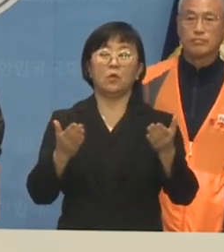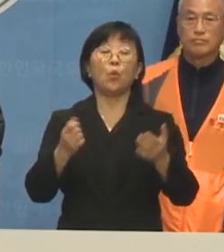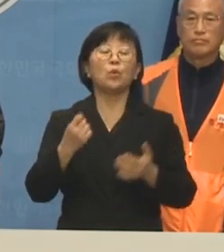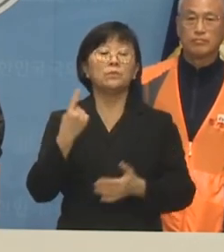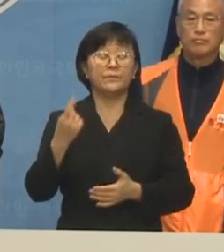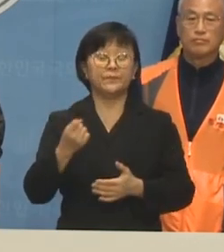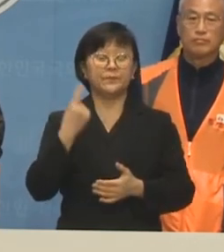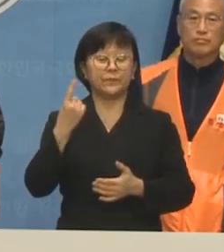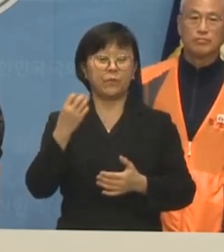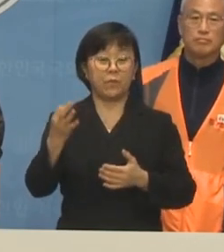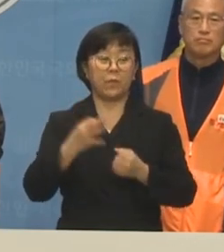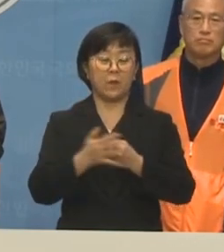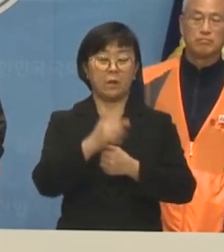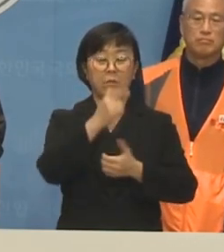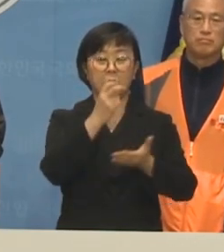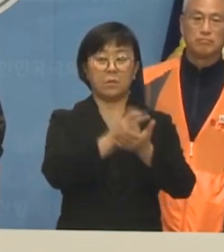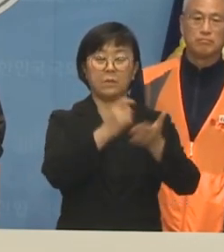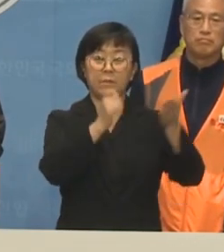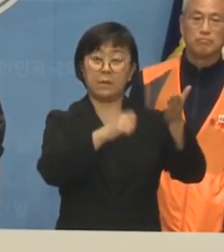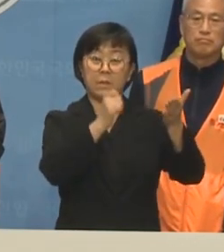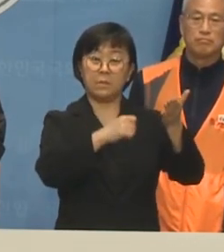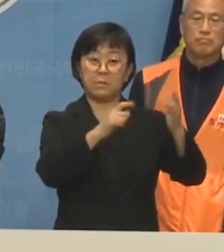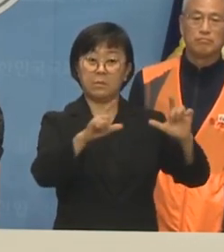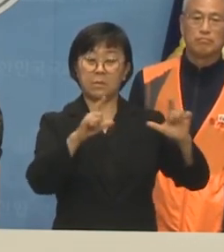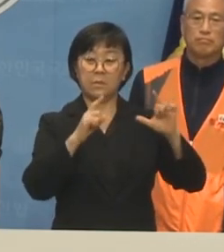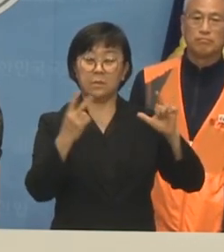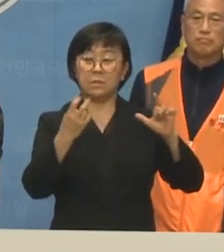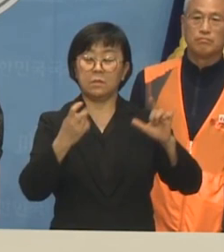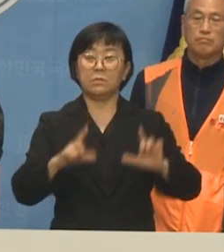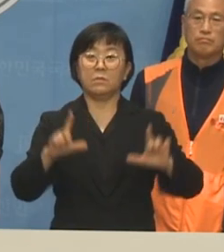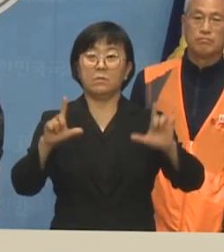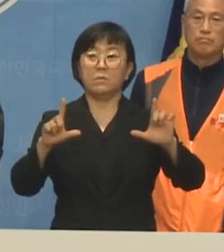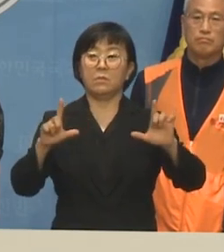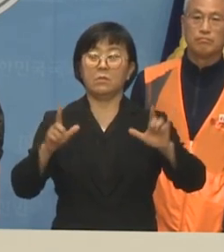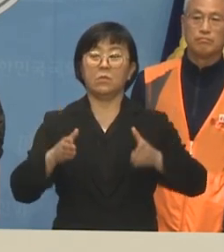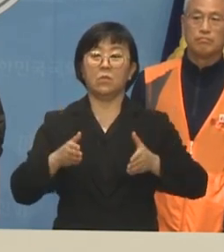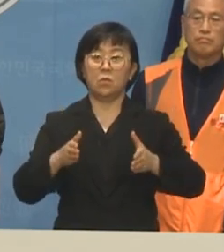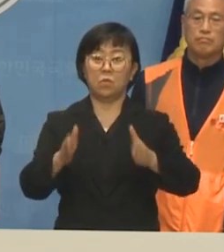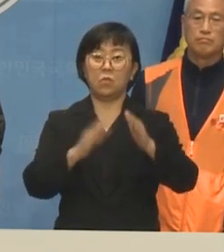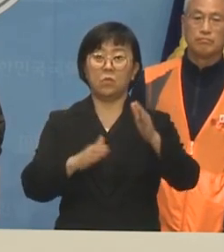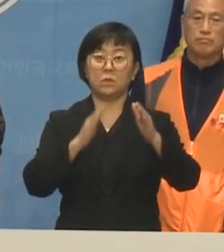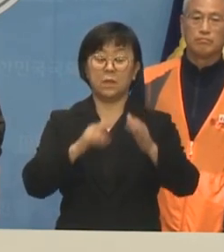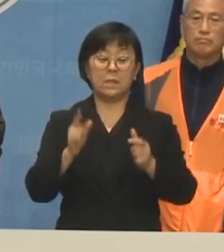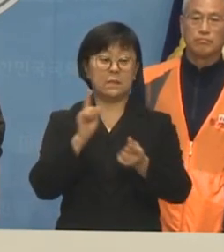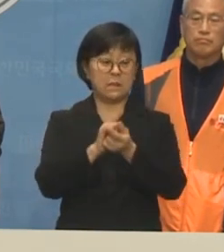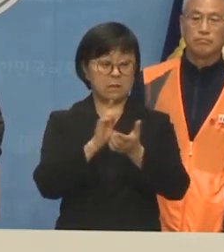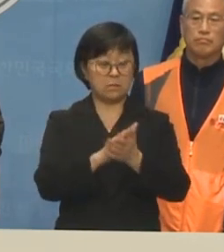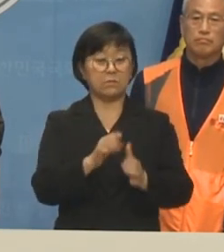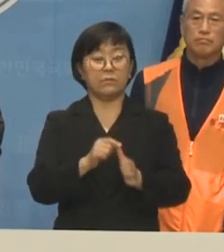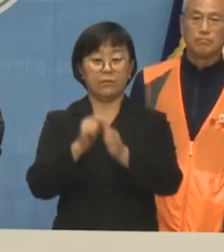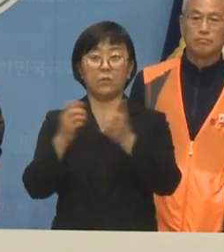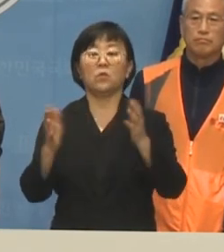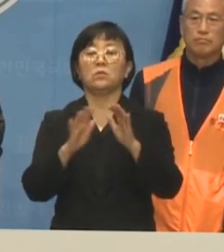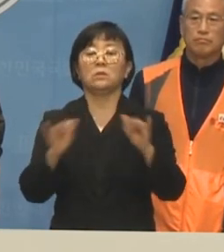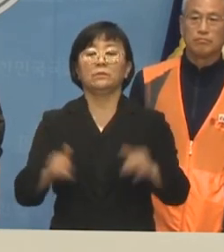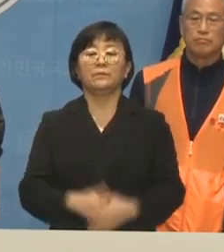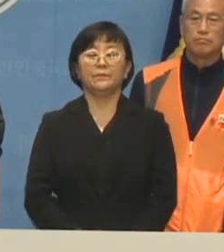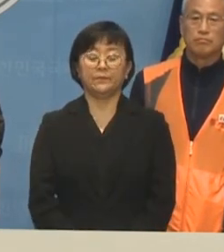근무하다가 대법원의 판결을 통해서 2020년 도로공사에 직접 고용된